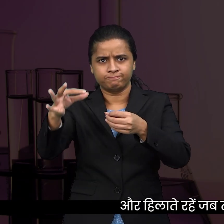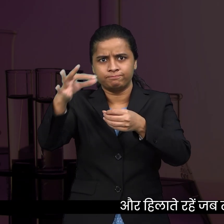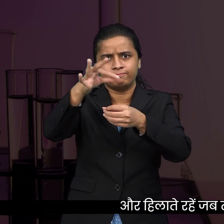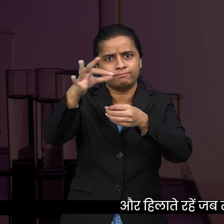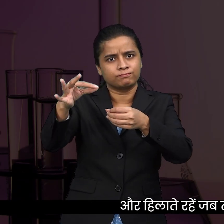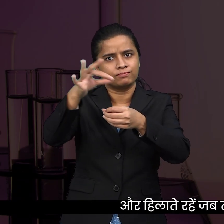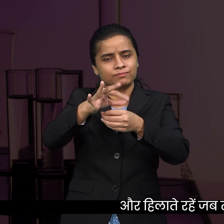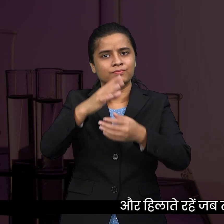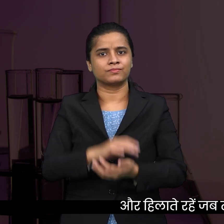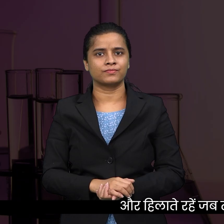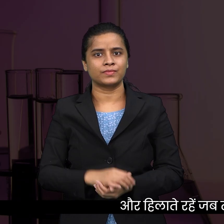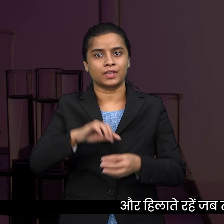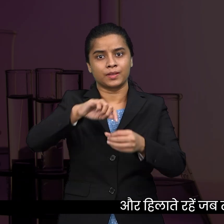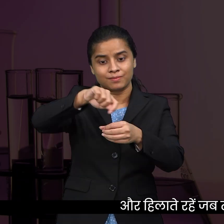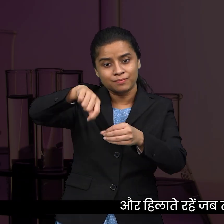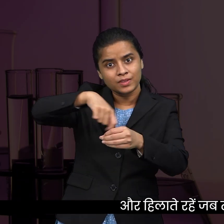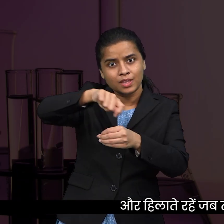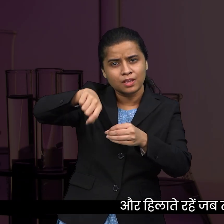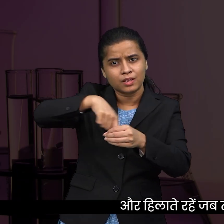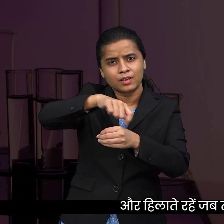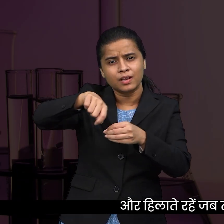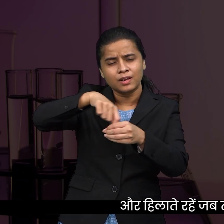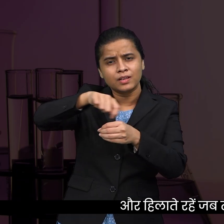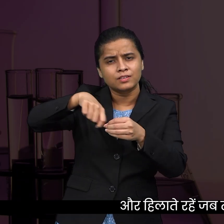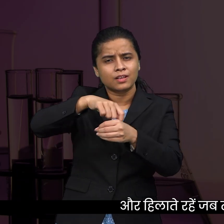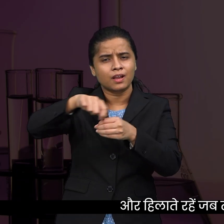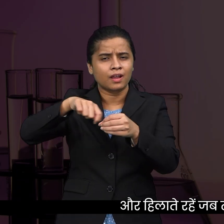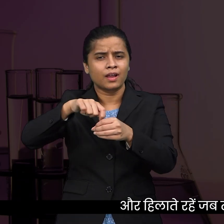कि गुलाबी रंग दिखाई ना दे।